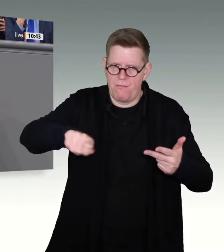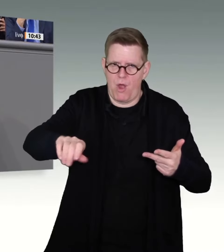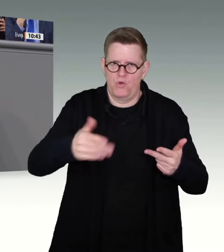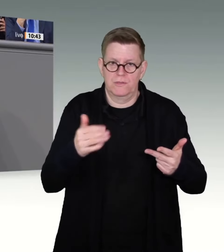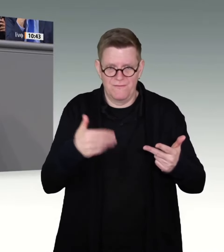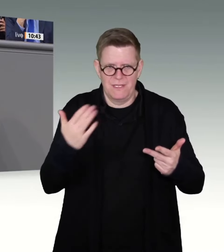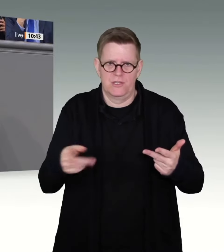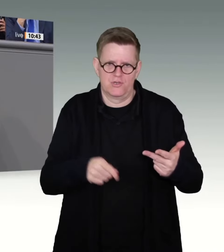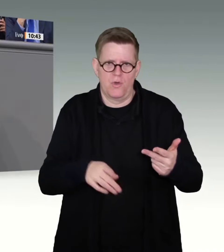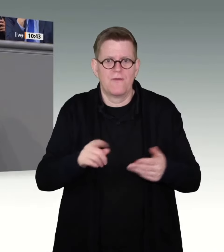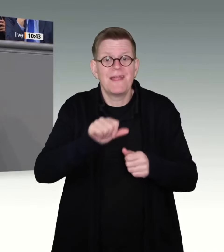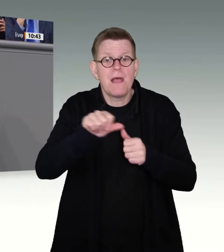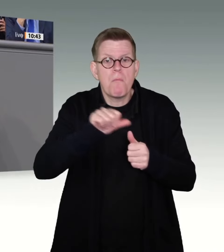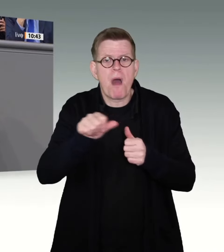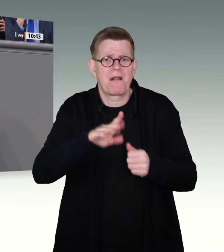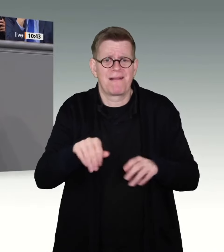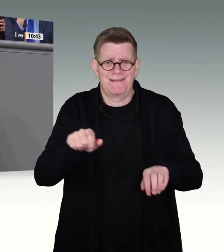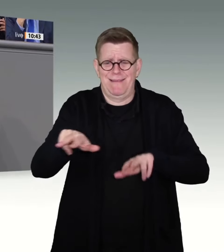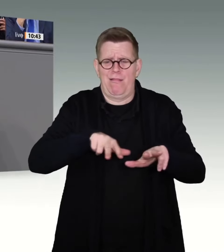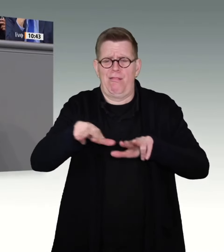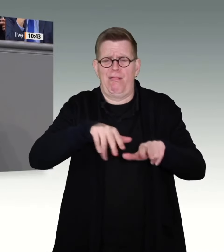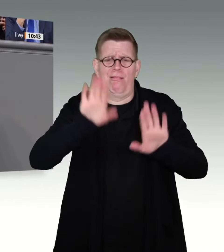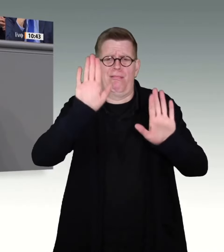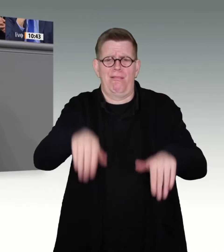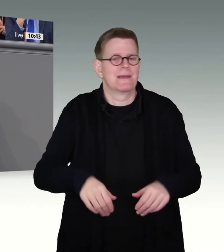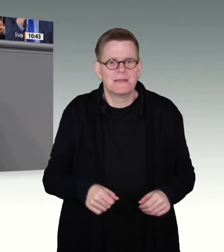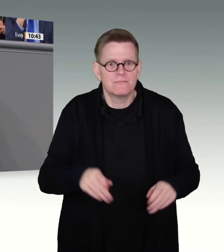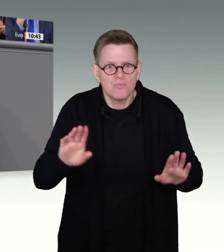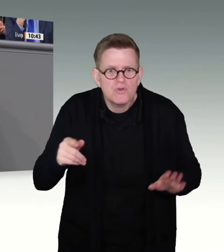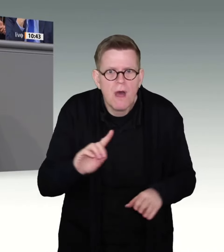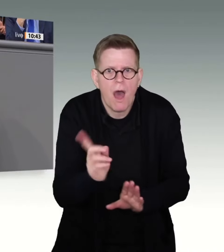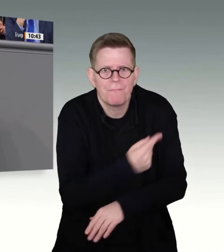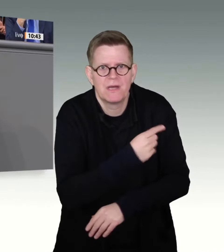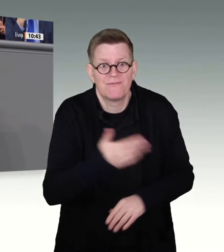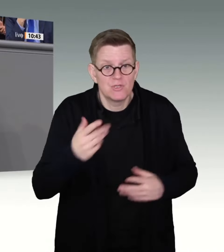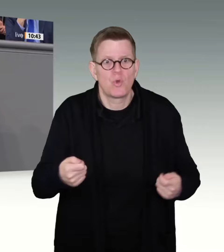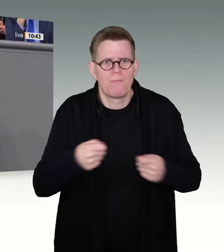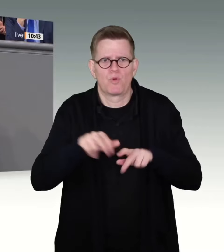verwalten. Man muss Mangel beheben. Und genau das macht diese Bundesregierung.